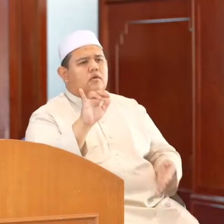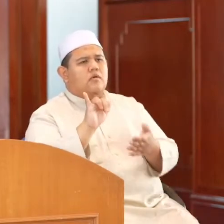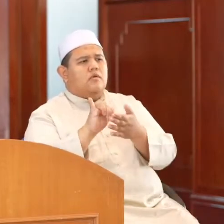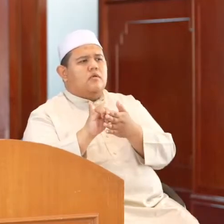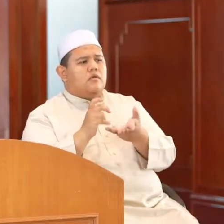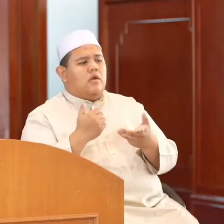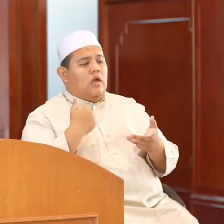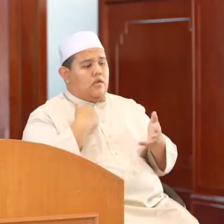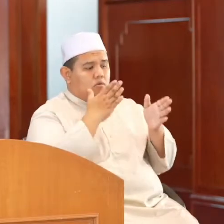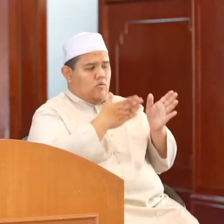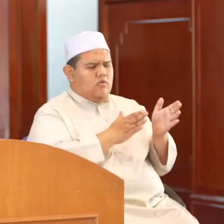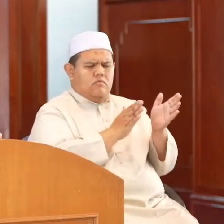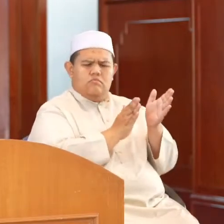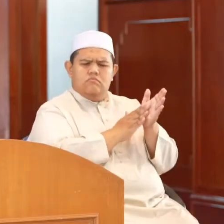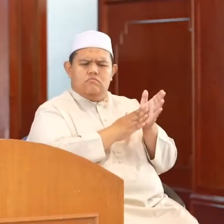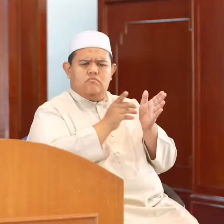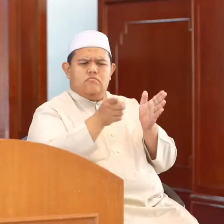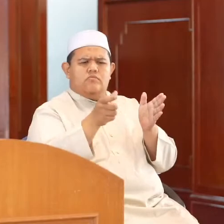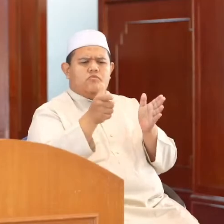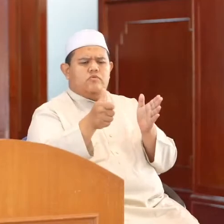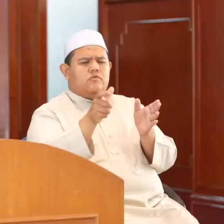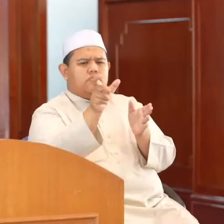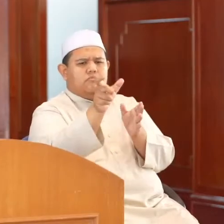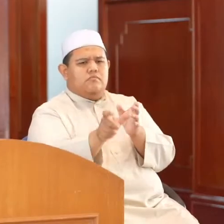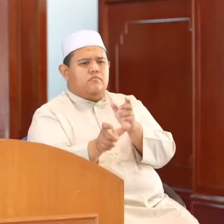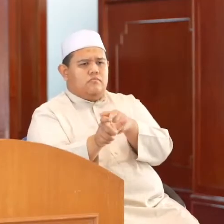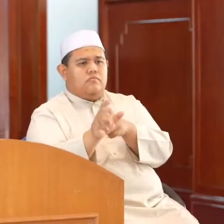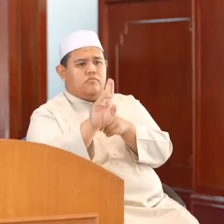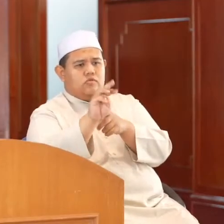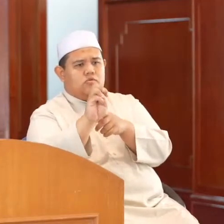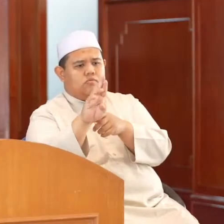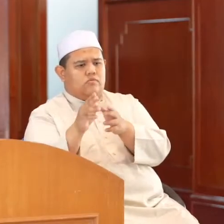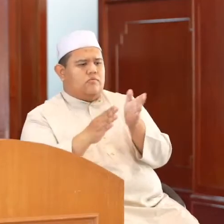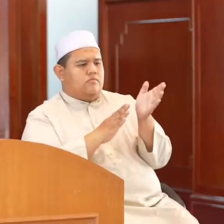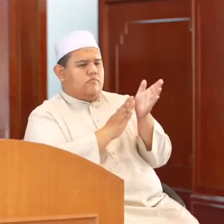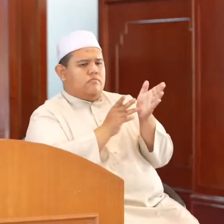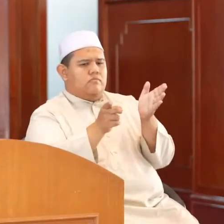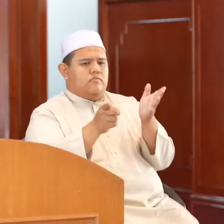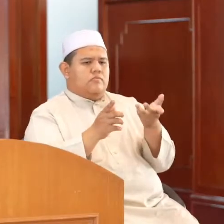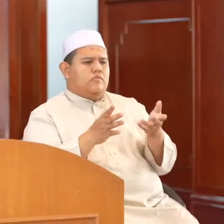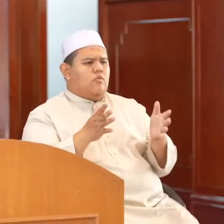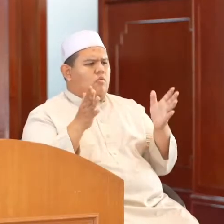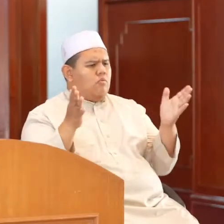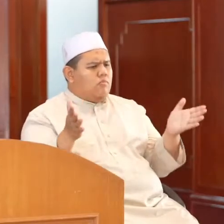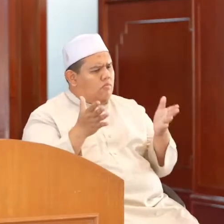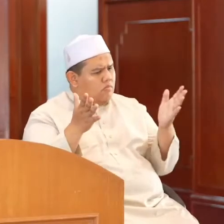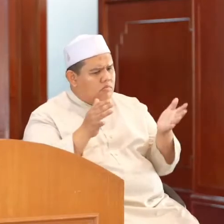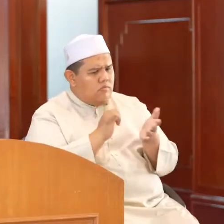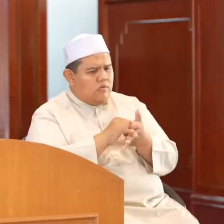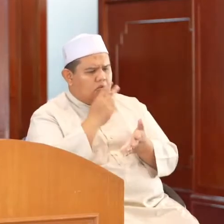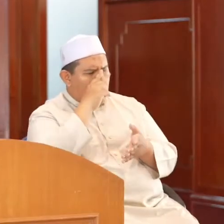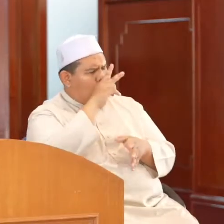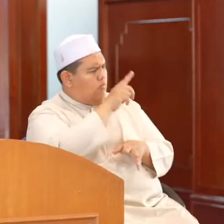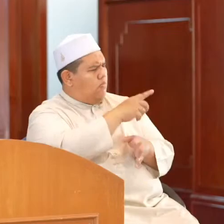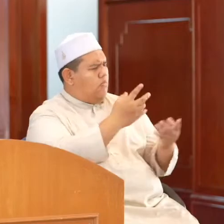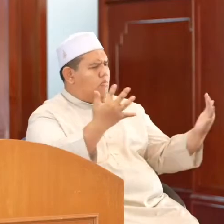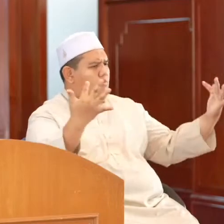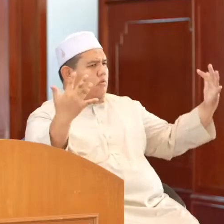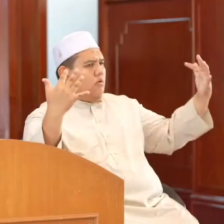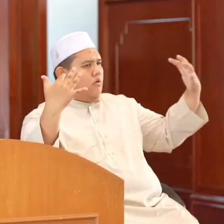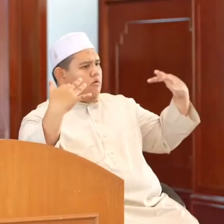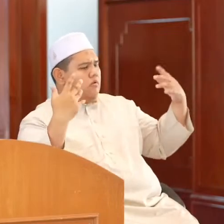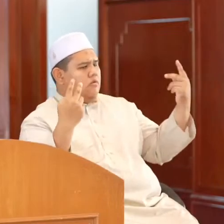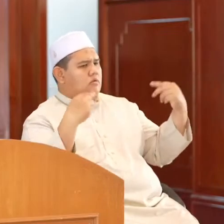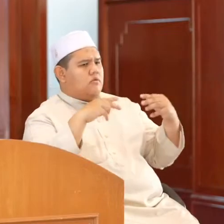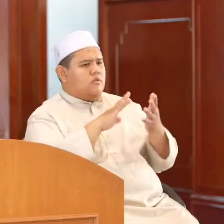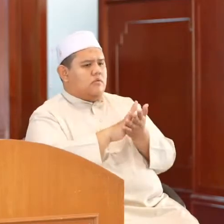dan dia tengok orang sambut dia ramai. Akhirnya dia pergi cari kayu api, dia pikul kayu api, dia letak atas